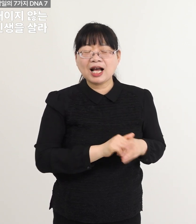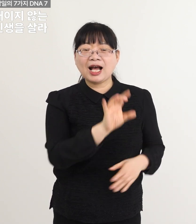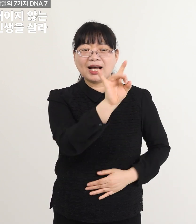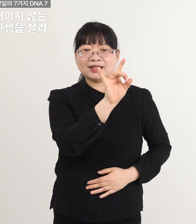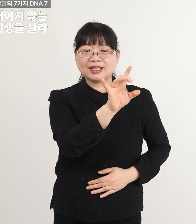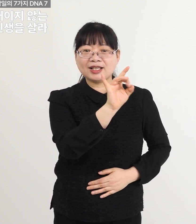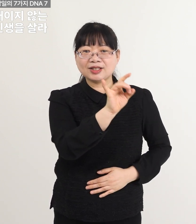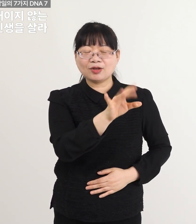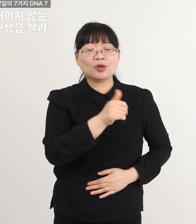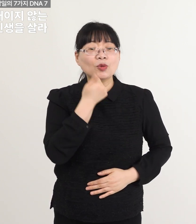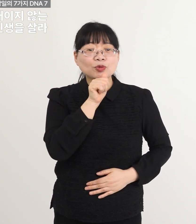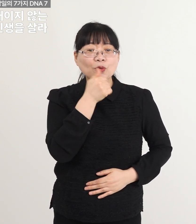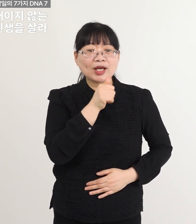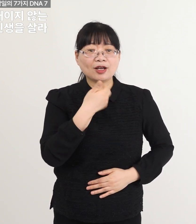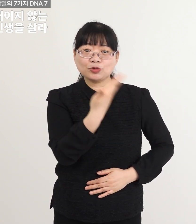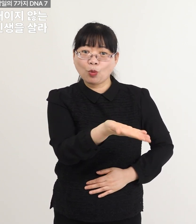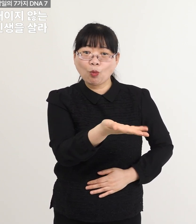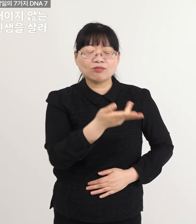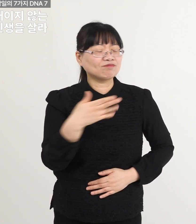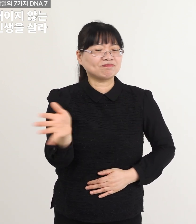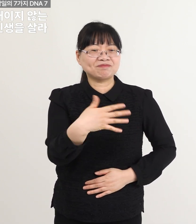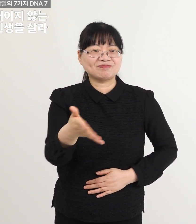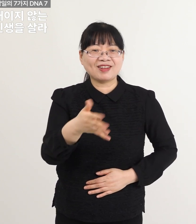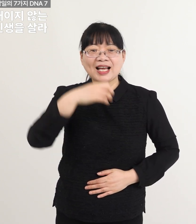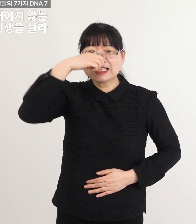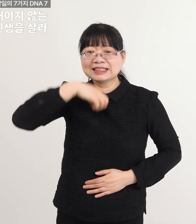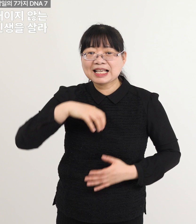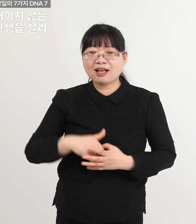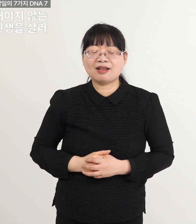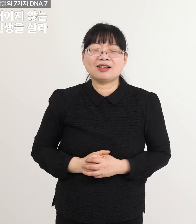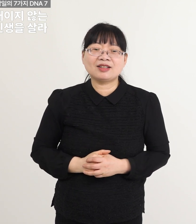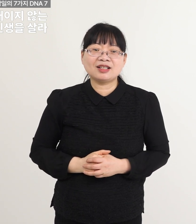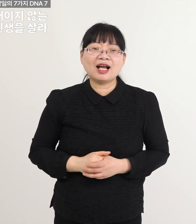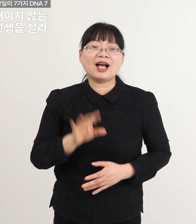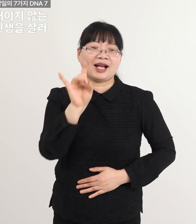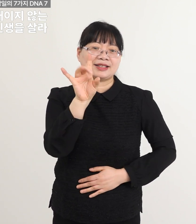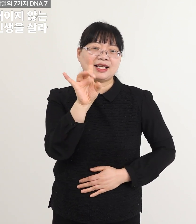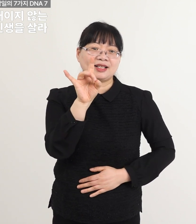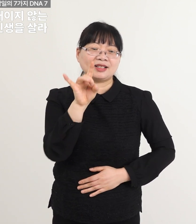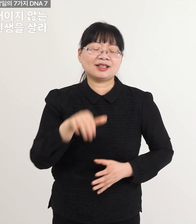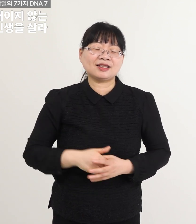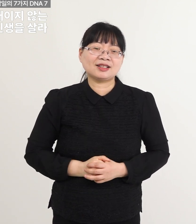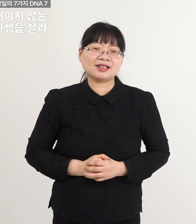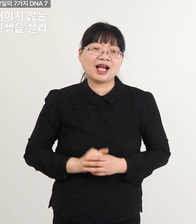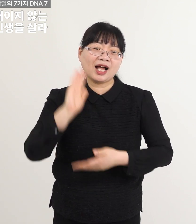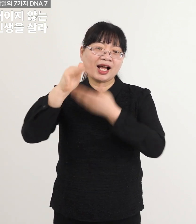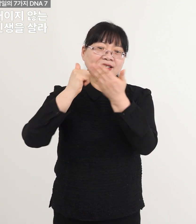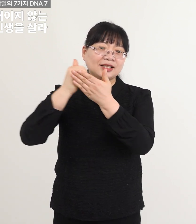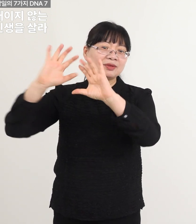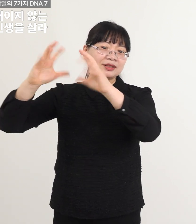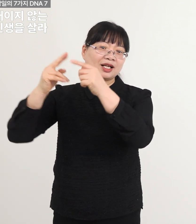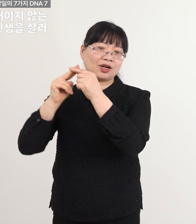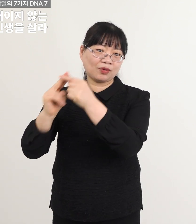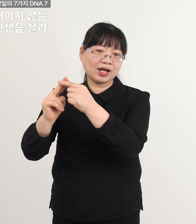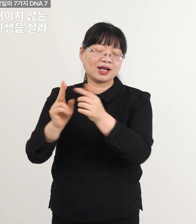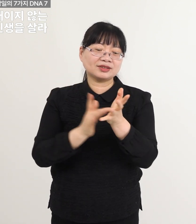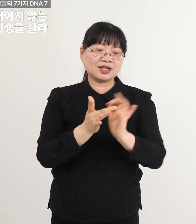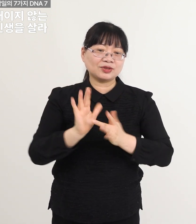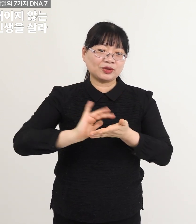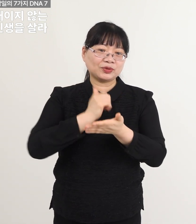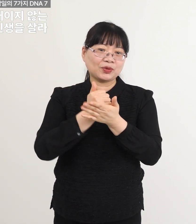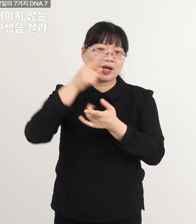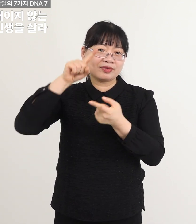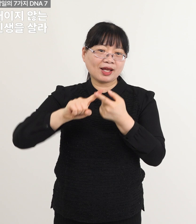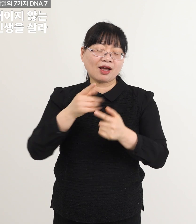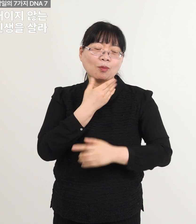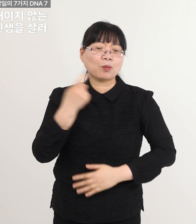일절 소개가 없어요. 그냥 딱 하나, 하나님의 나라와 예수 그리스도에